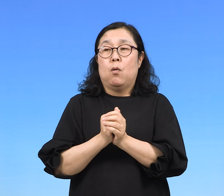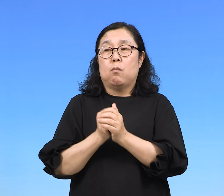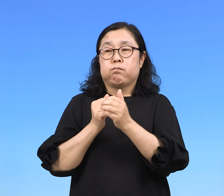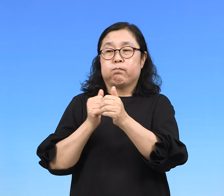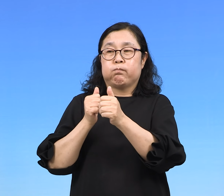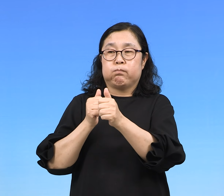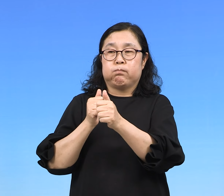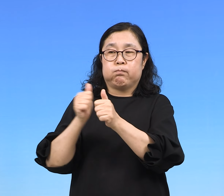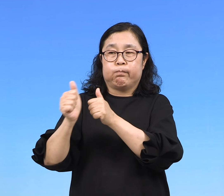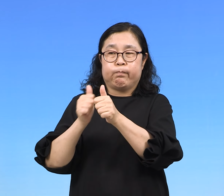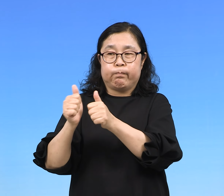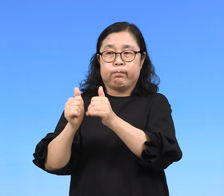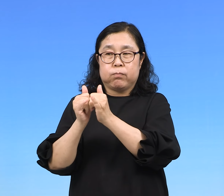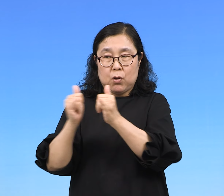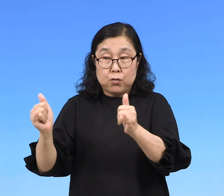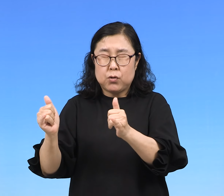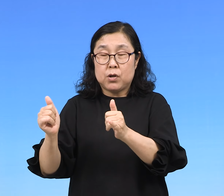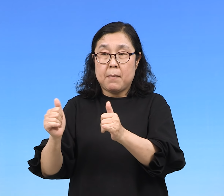거예요.